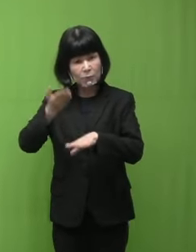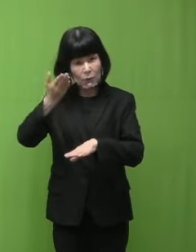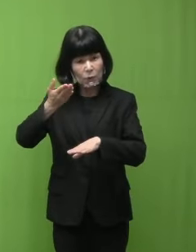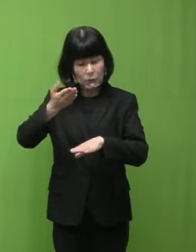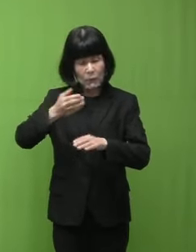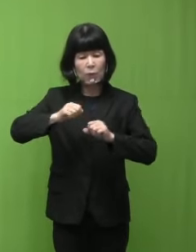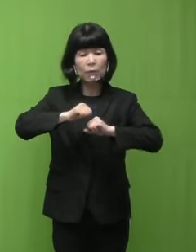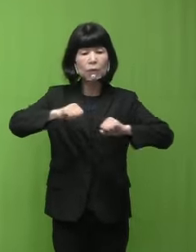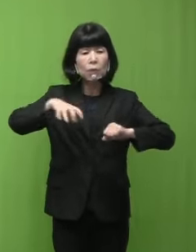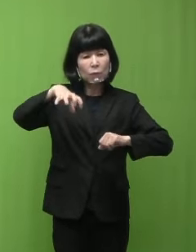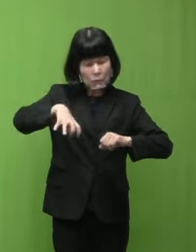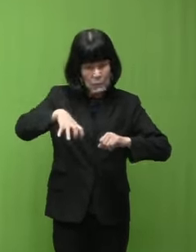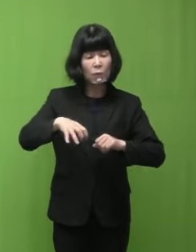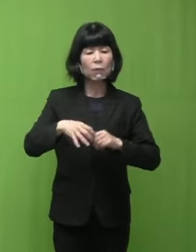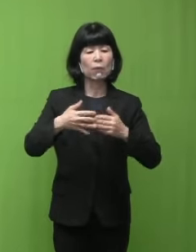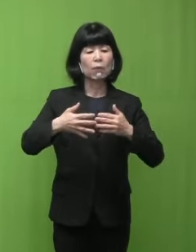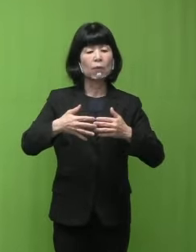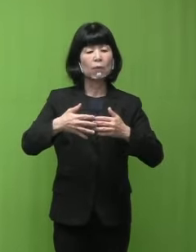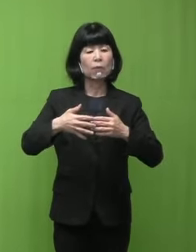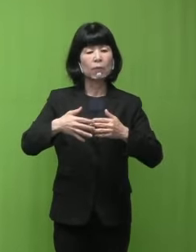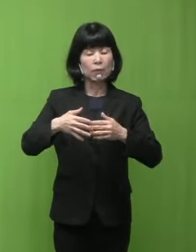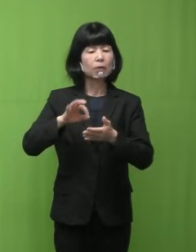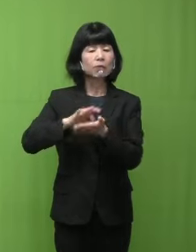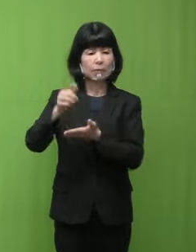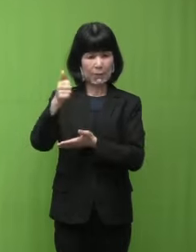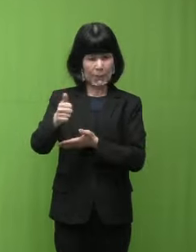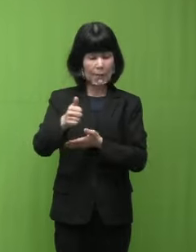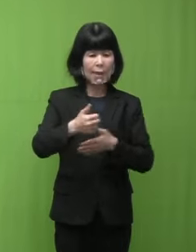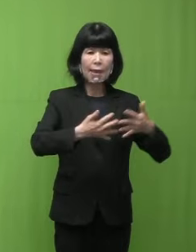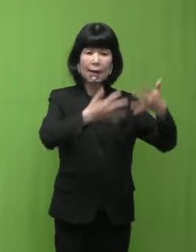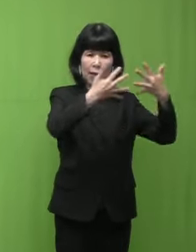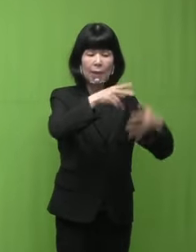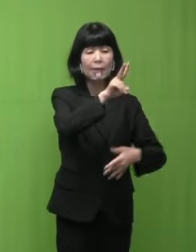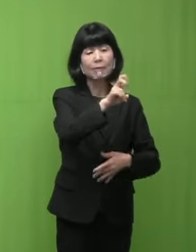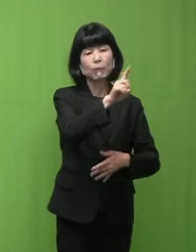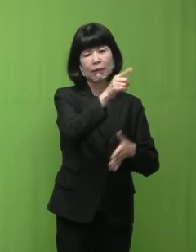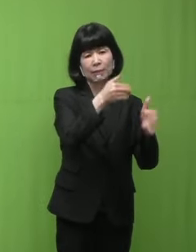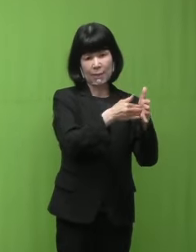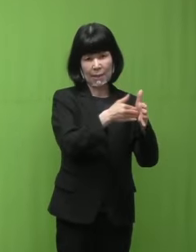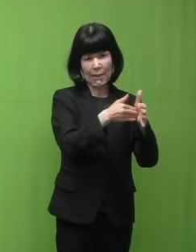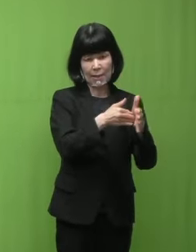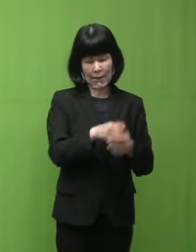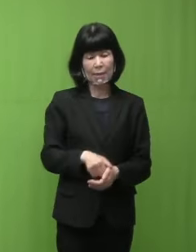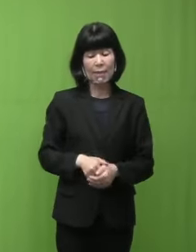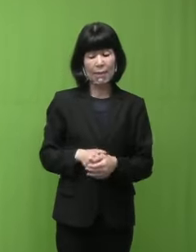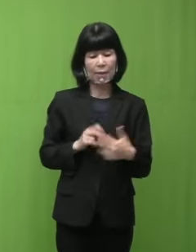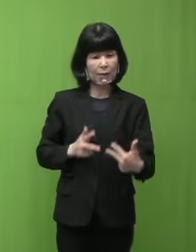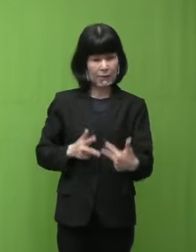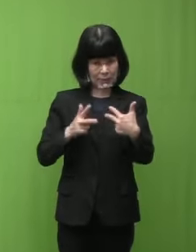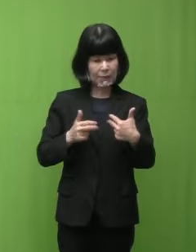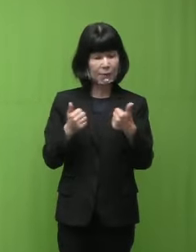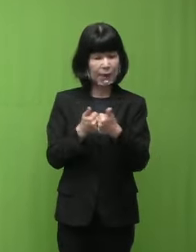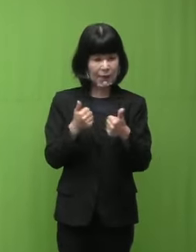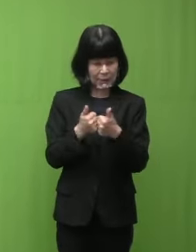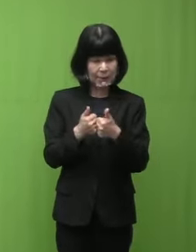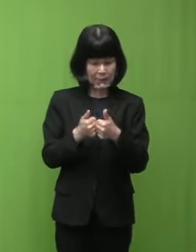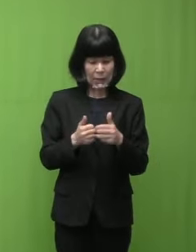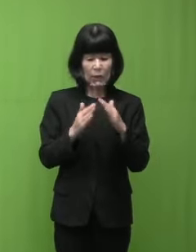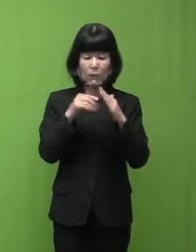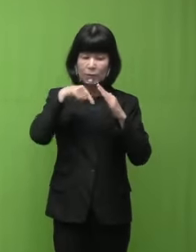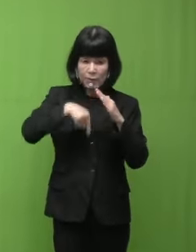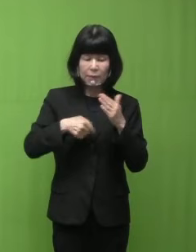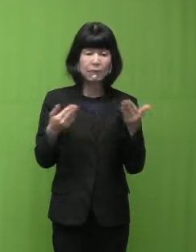営業時間の短縮映画館は21時までになりますまだ青ない会議へ出るワークを推進していただくことです次お願いし